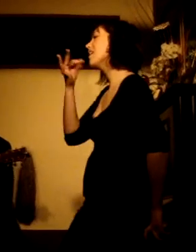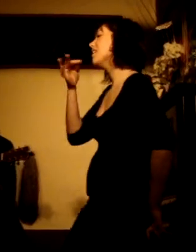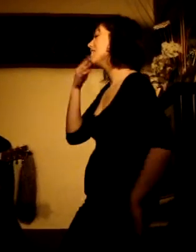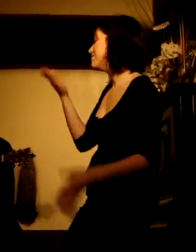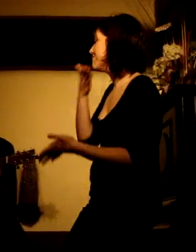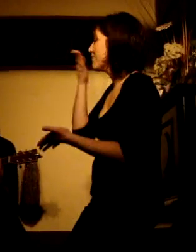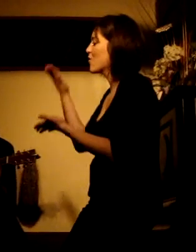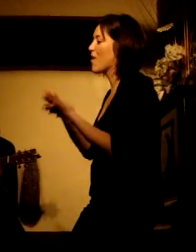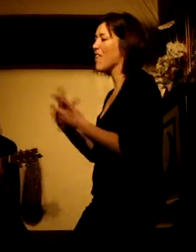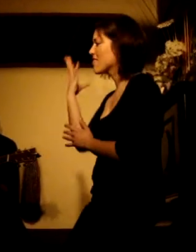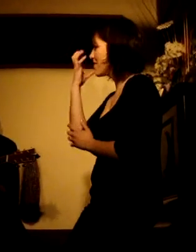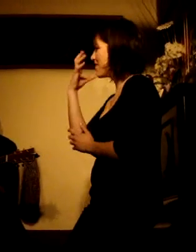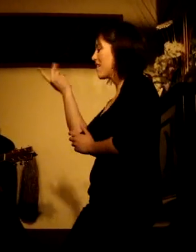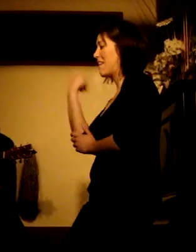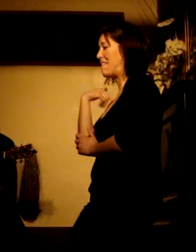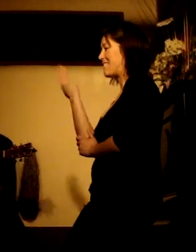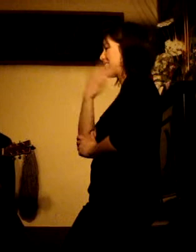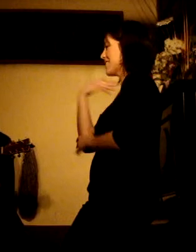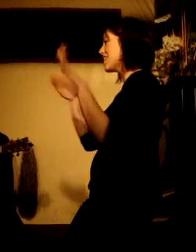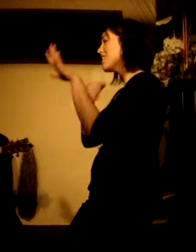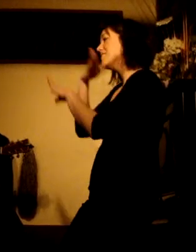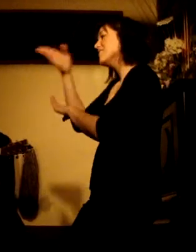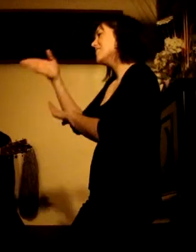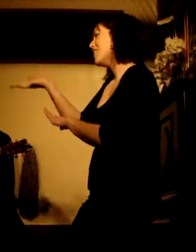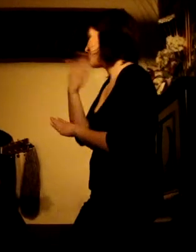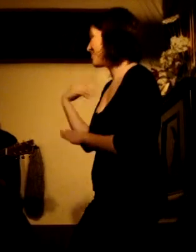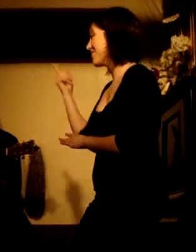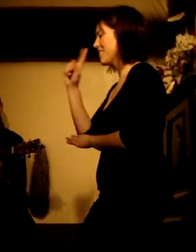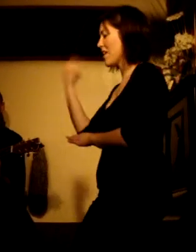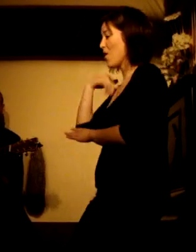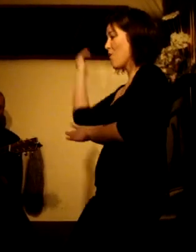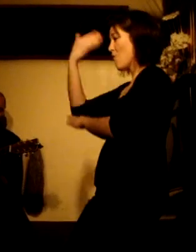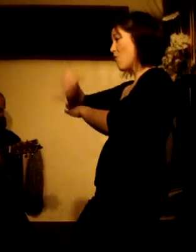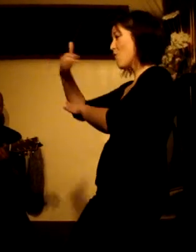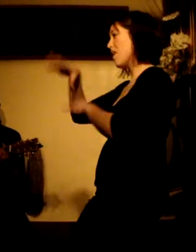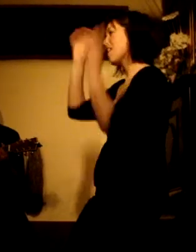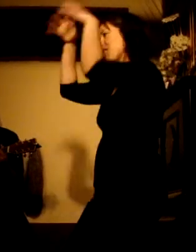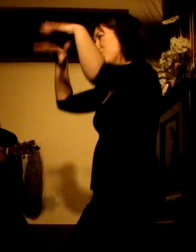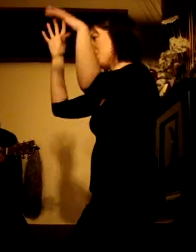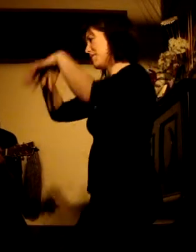hasta tarde, tan gris me apetece salir yo de ahí fuera.